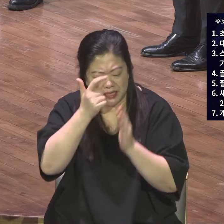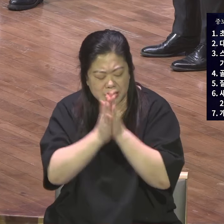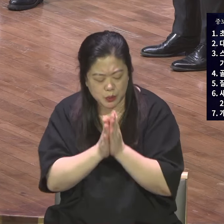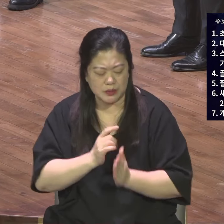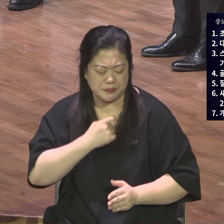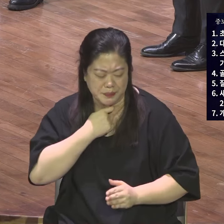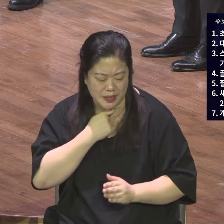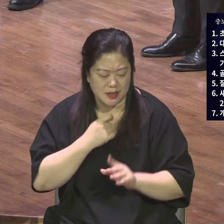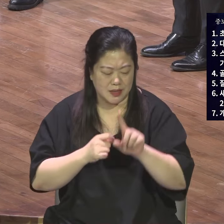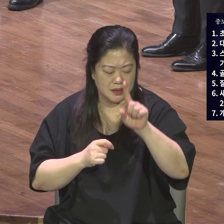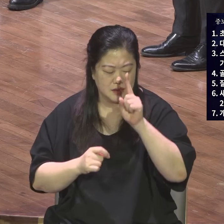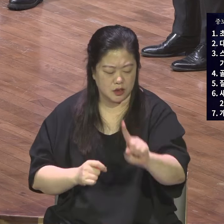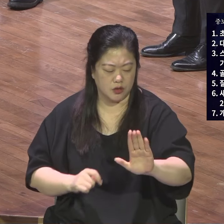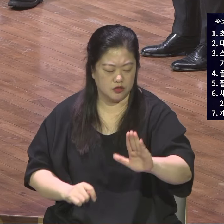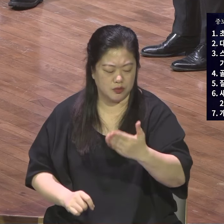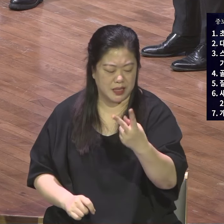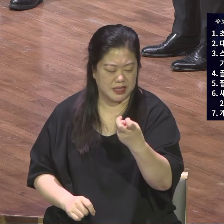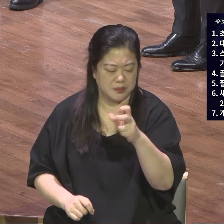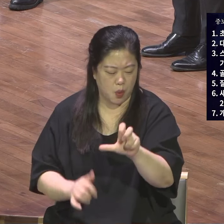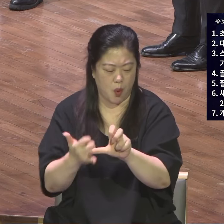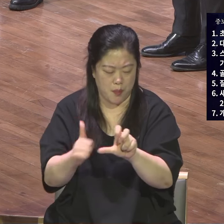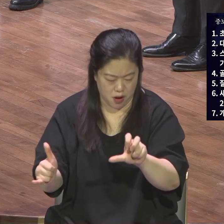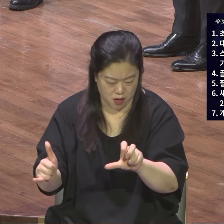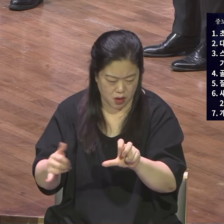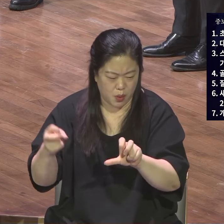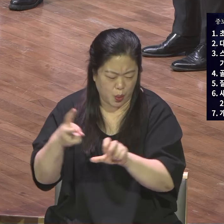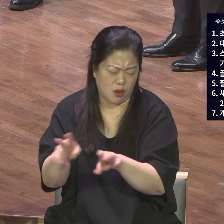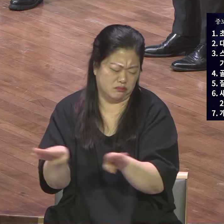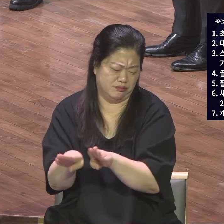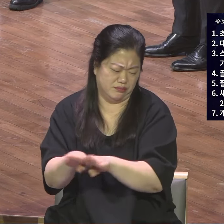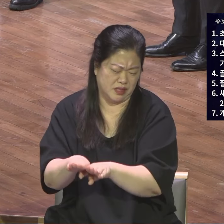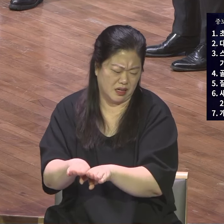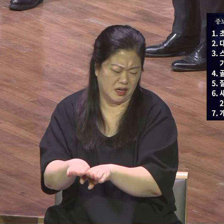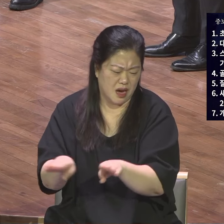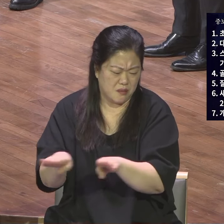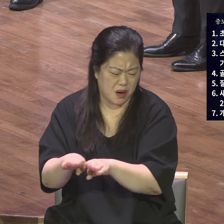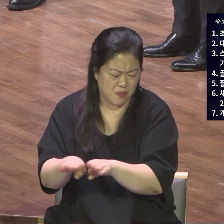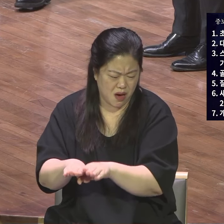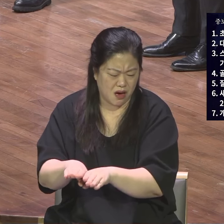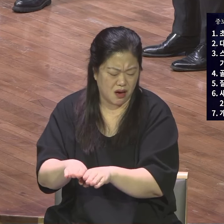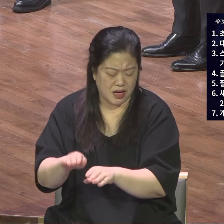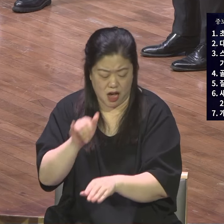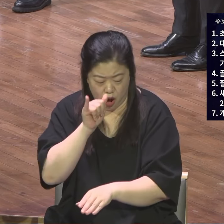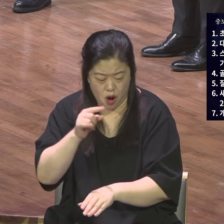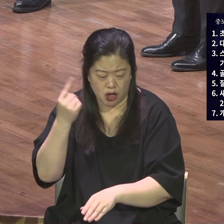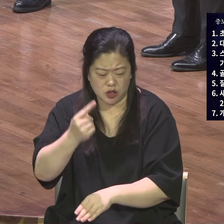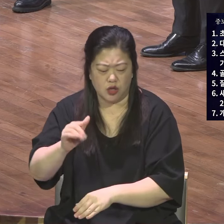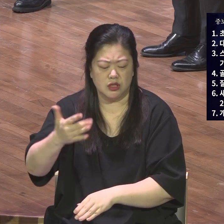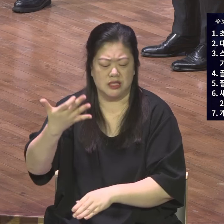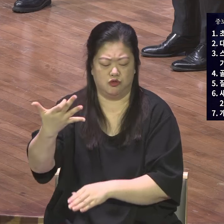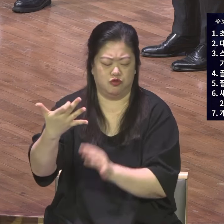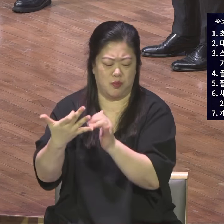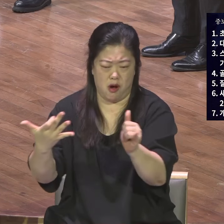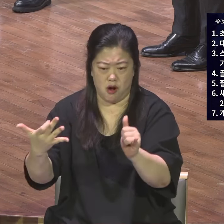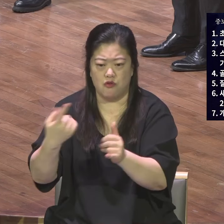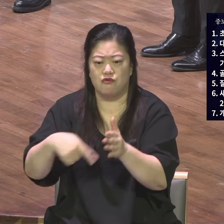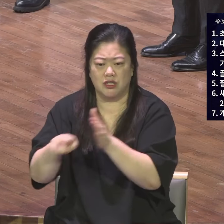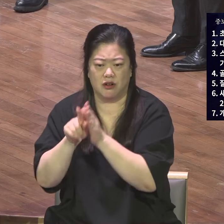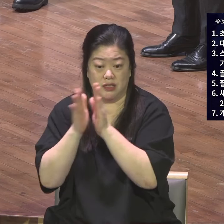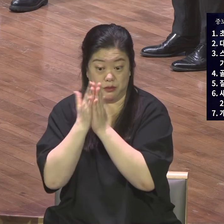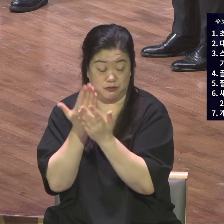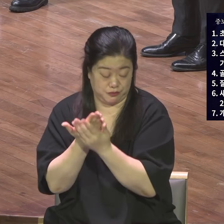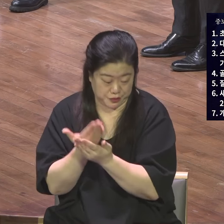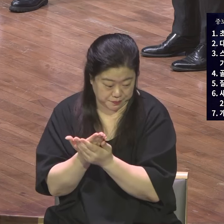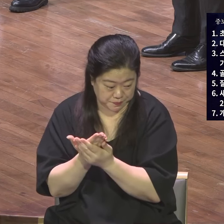1925명, 또 단기 결석자가 1019명입니다. 우리 태신자들과 단기교수자를 위해서 함께 기도해